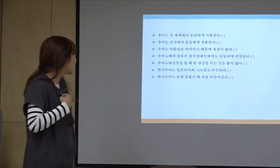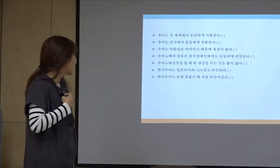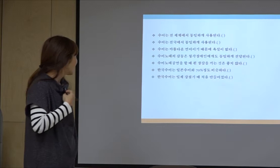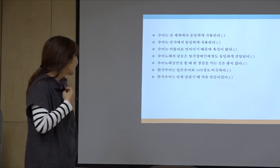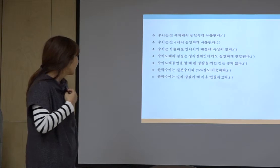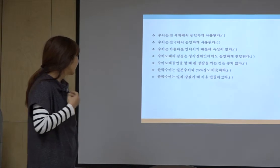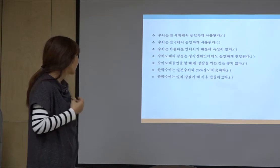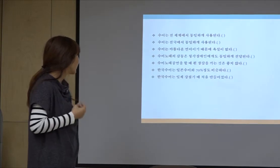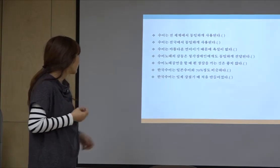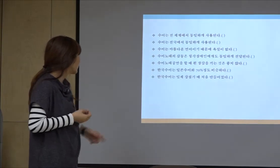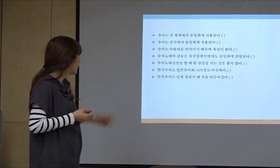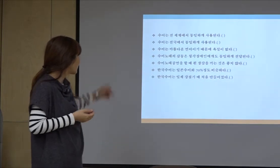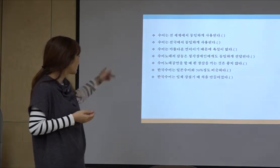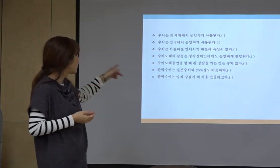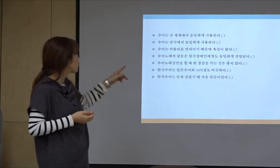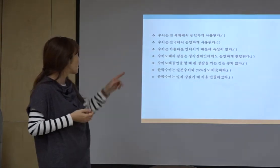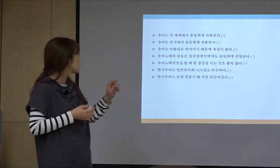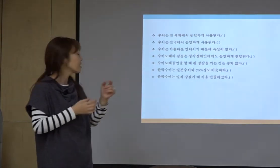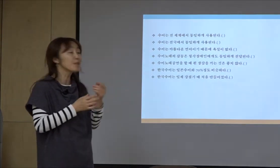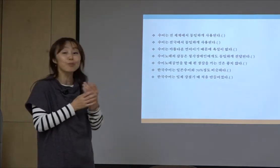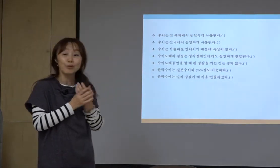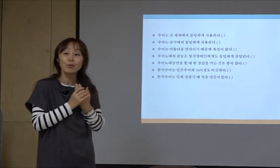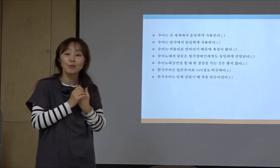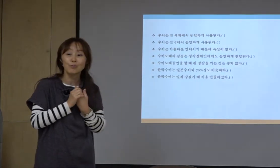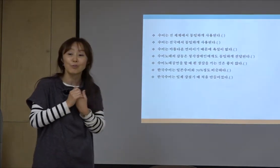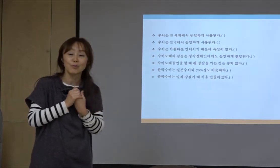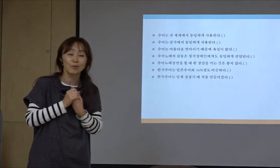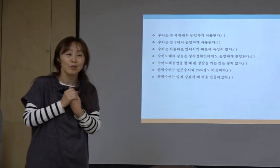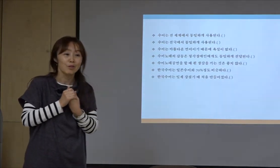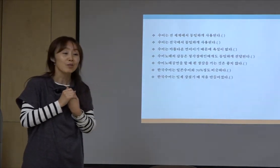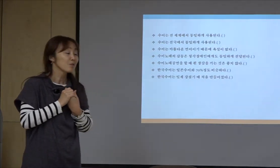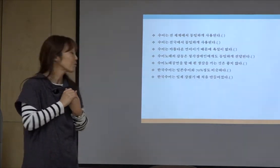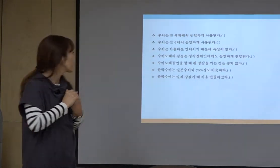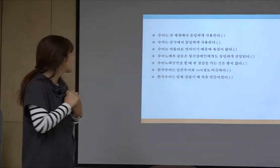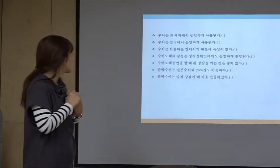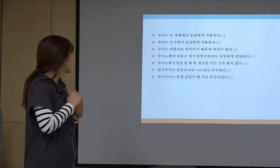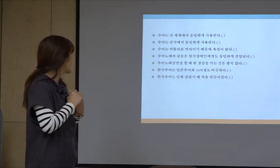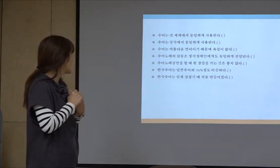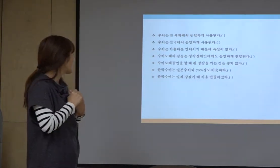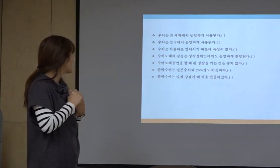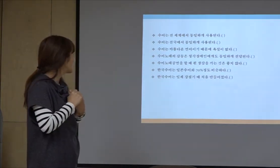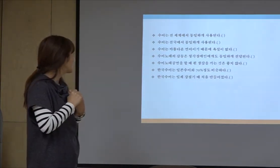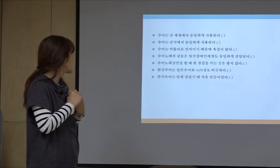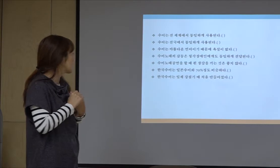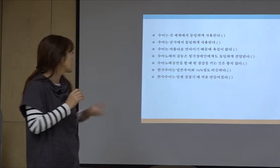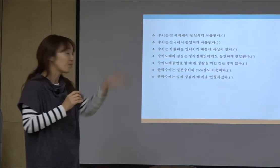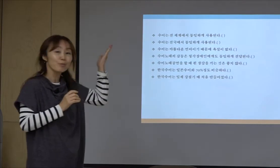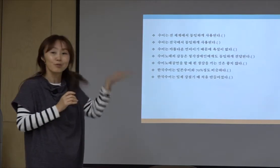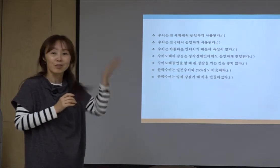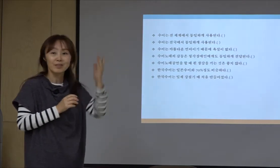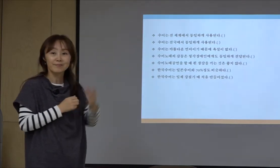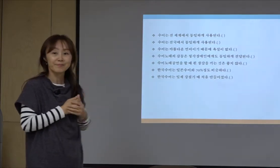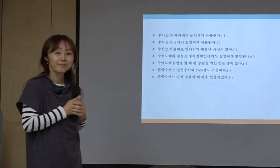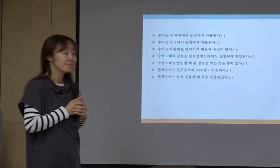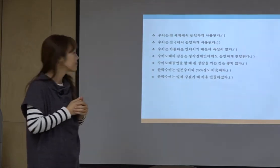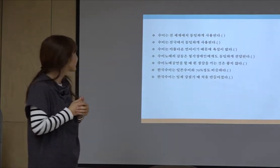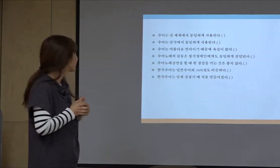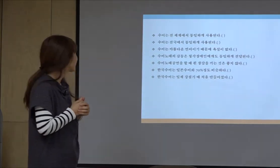기본이에요. 일본 수화는 70% 정도 비슷하다고 하고, 예, 넘겨주세요.